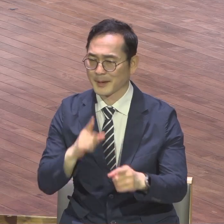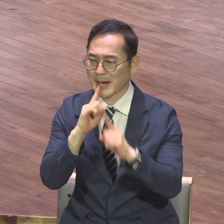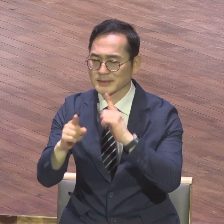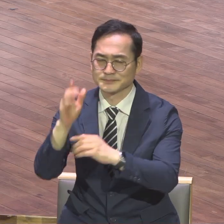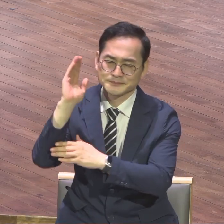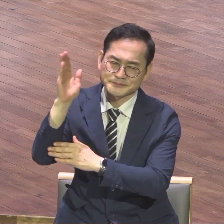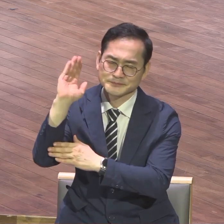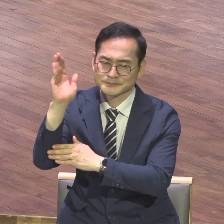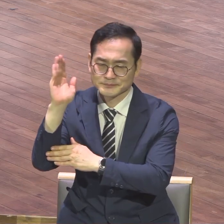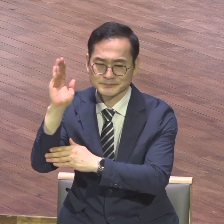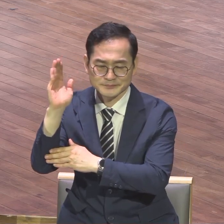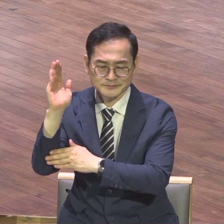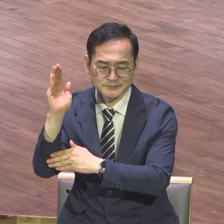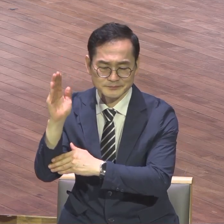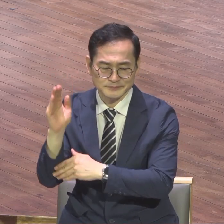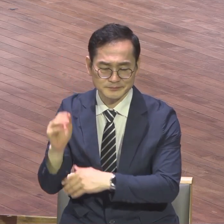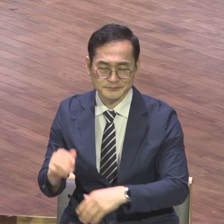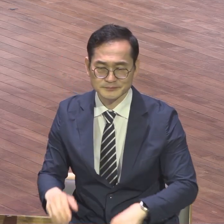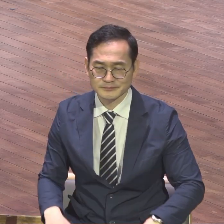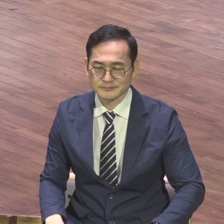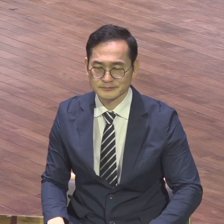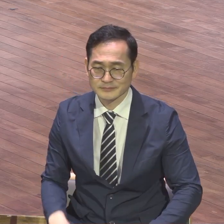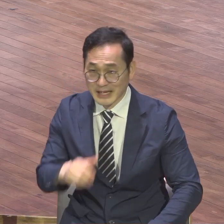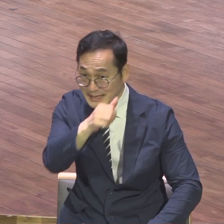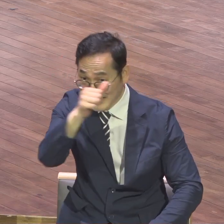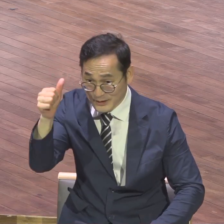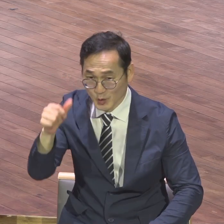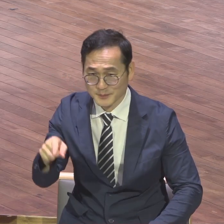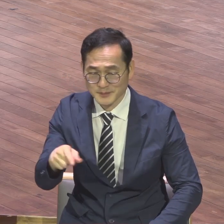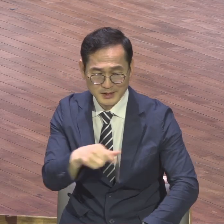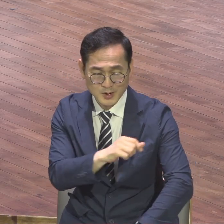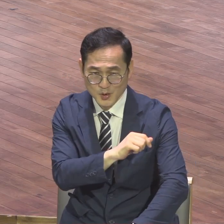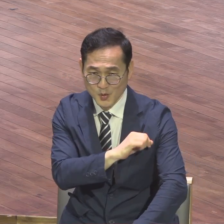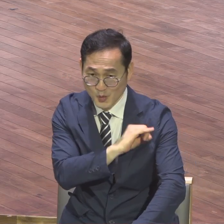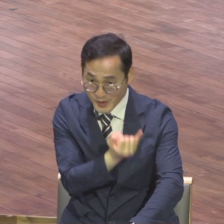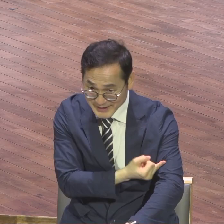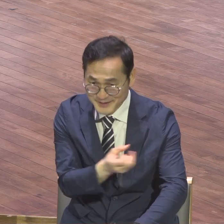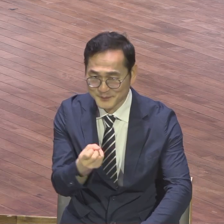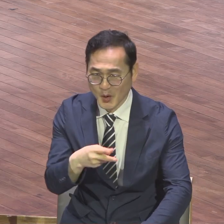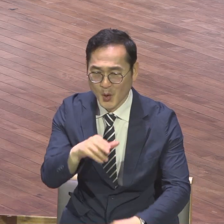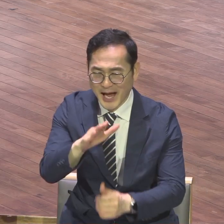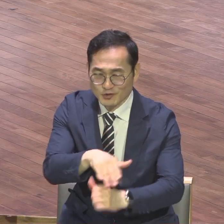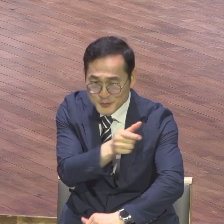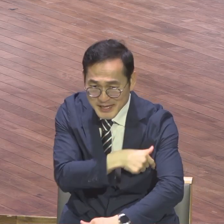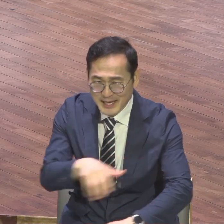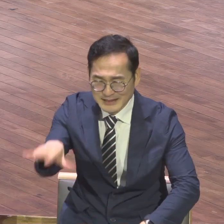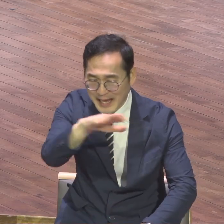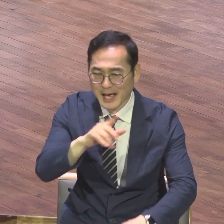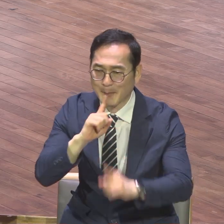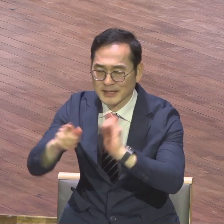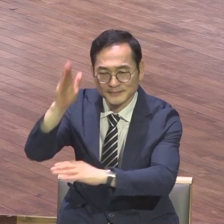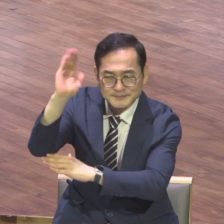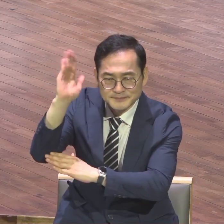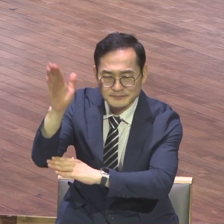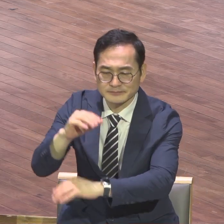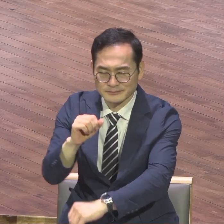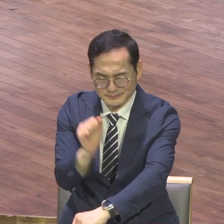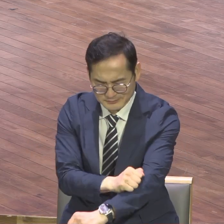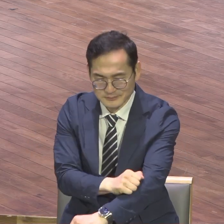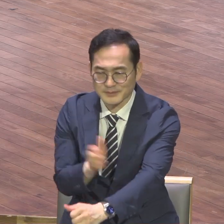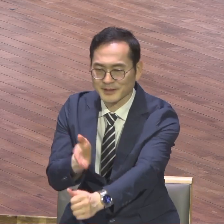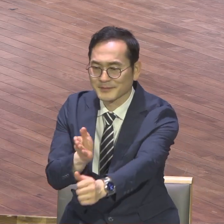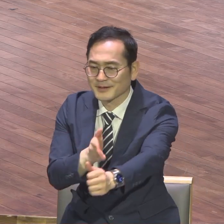여러분들, 우리 권사님들, 안수집사님들, 중직자들 메시지 있길 바랍니다. 메시지죠. 메시지죠. 말씀